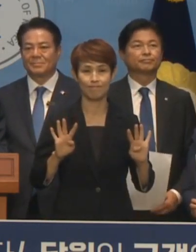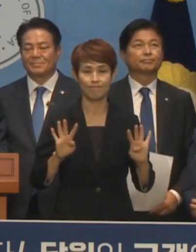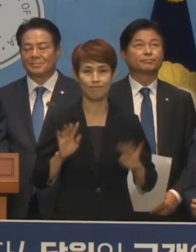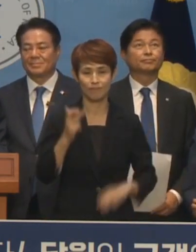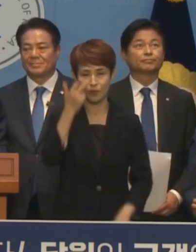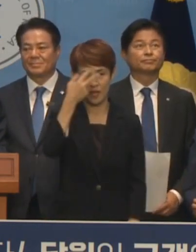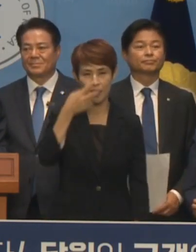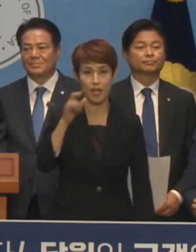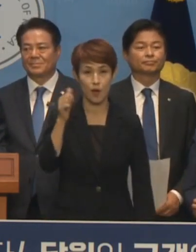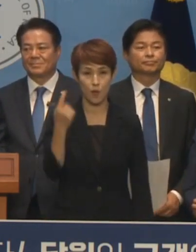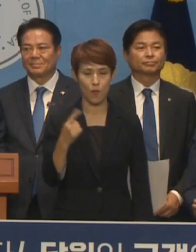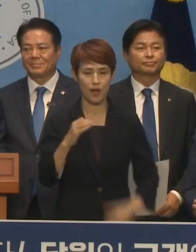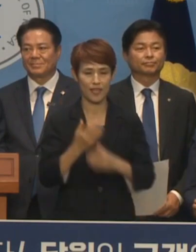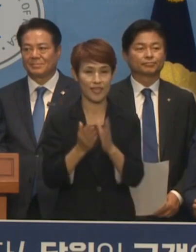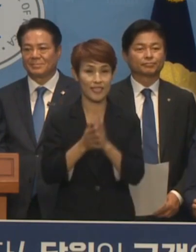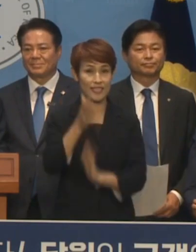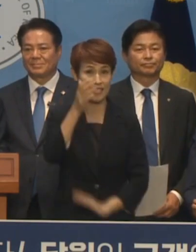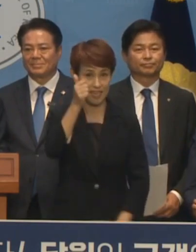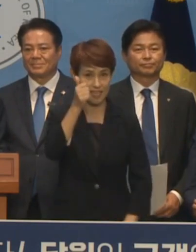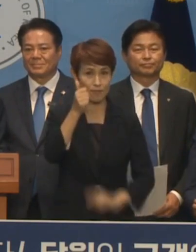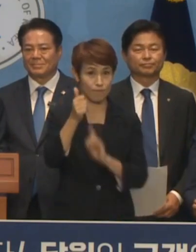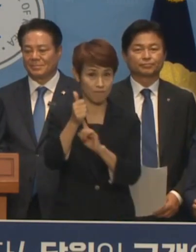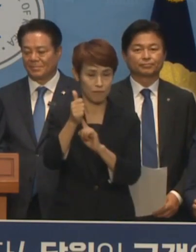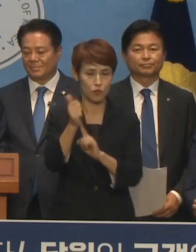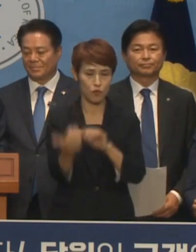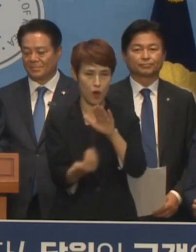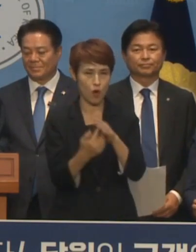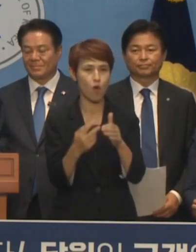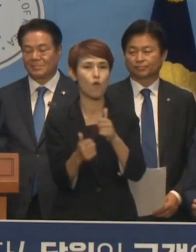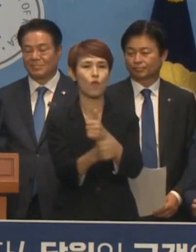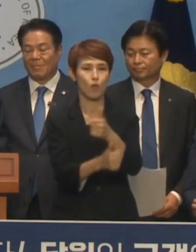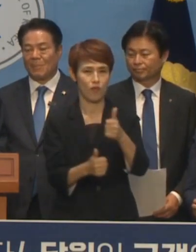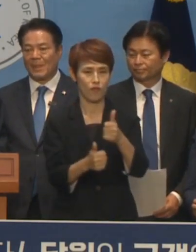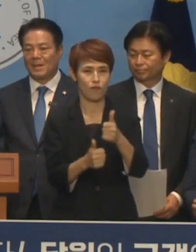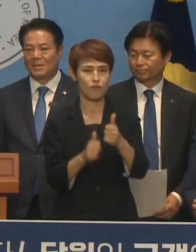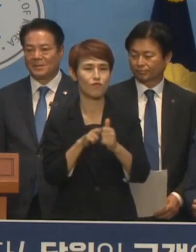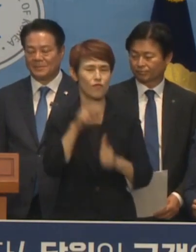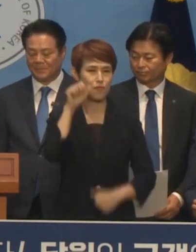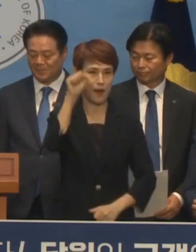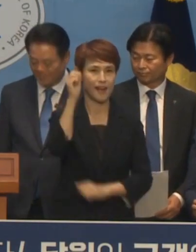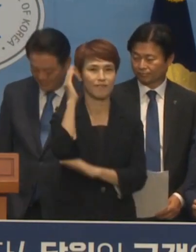최대호 안양시장님 최고위원 출마의 변을 들어보도록 하겠습니다.